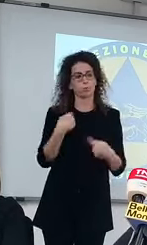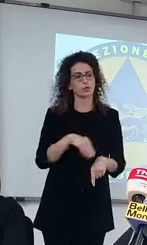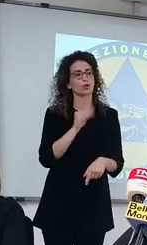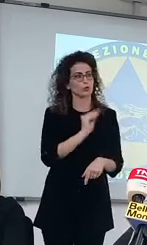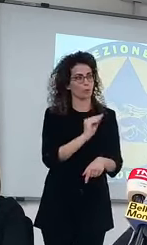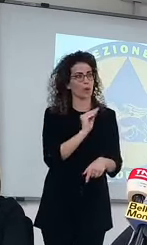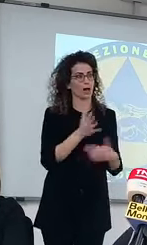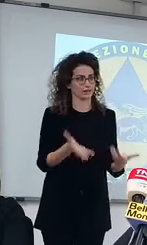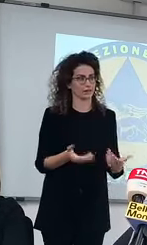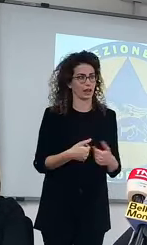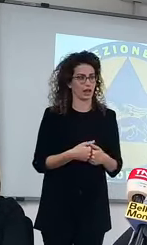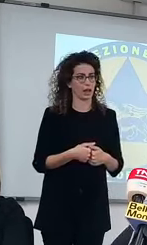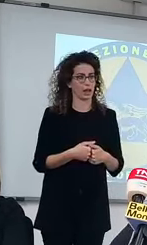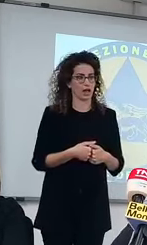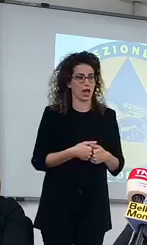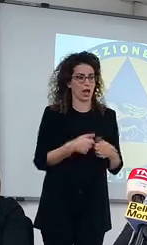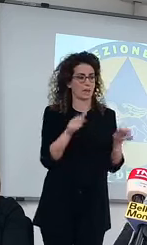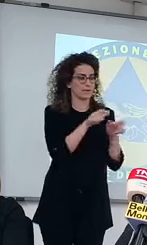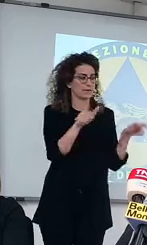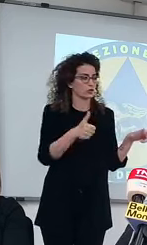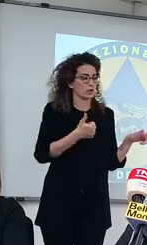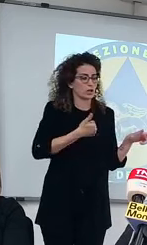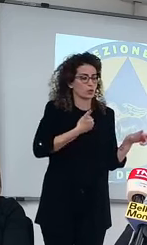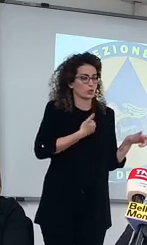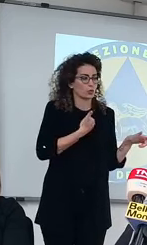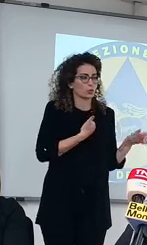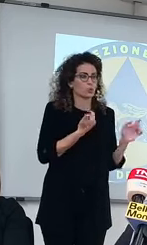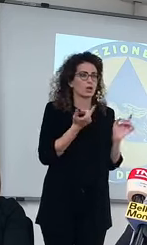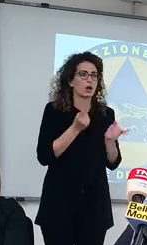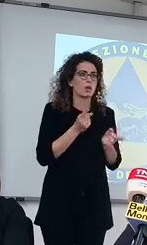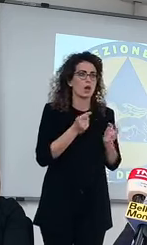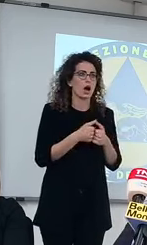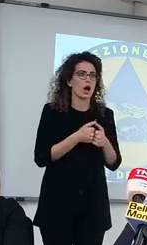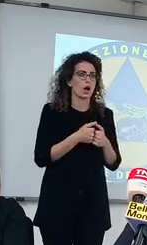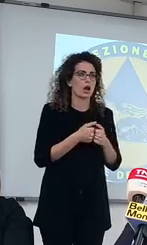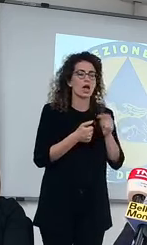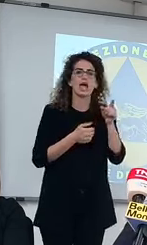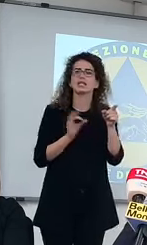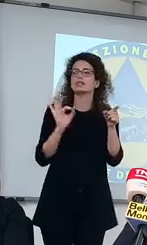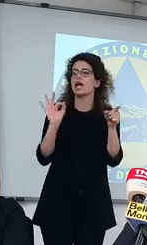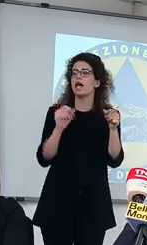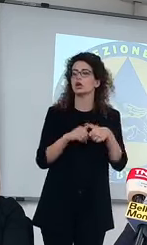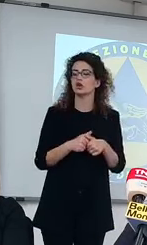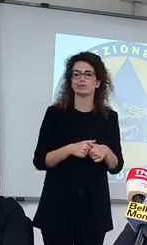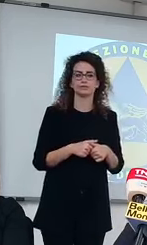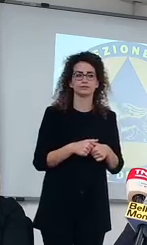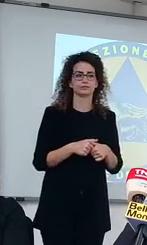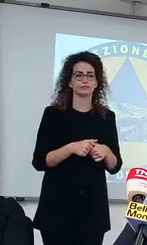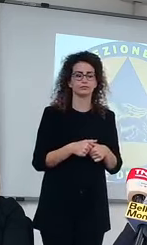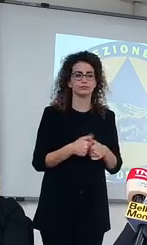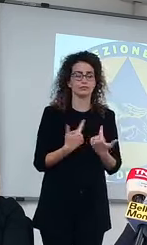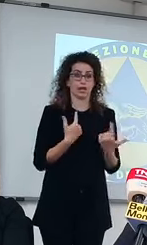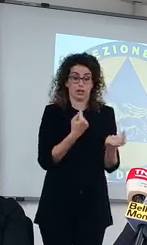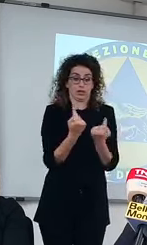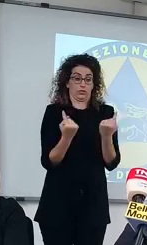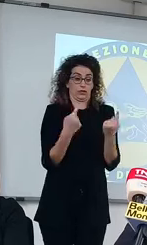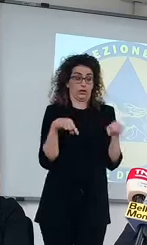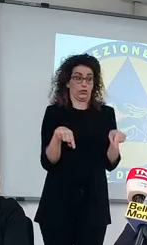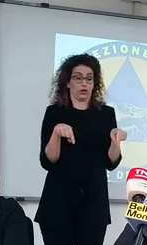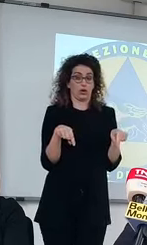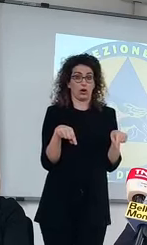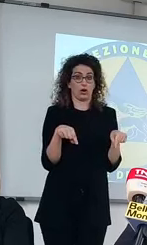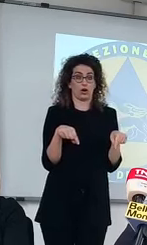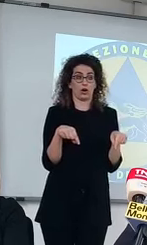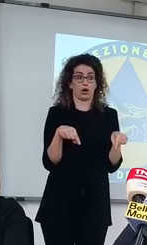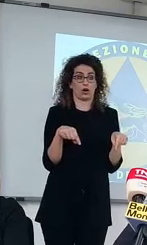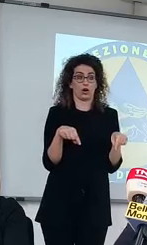che margini di autonomia hanno i cittadini nelle scelte di... In questo momento noi non abbiamo